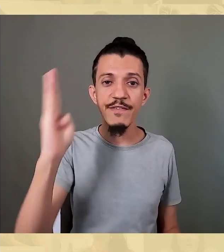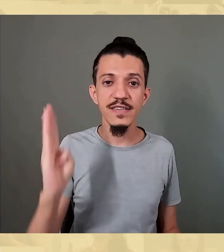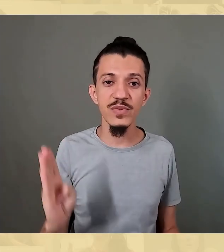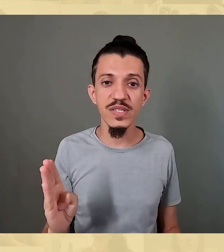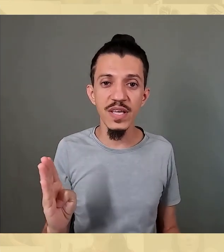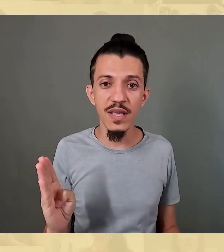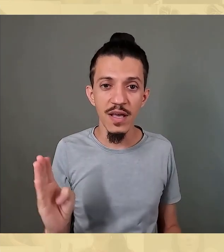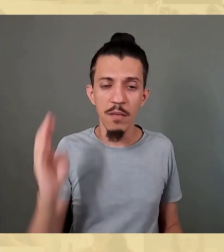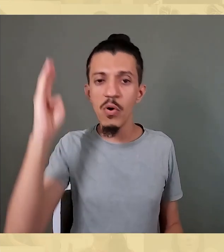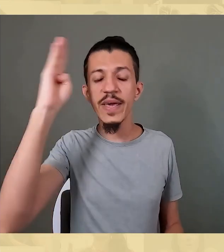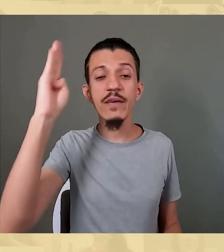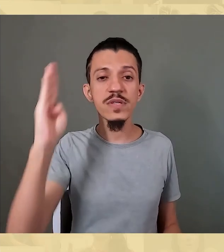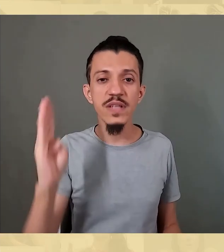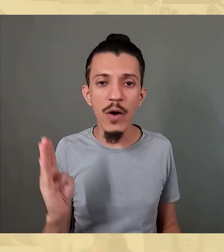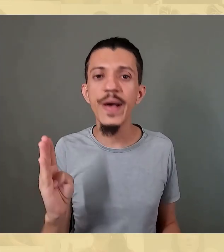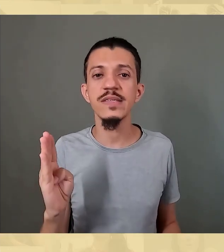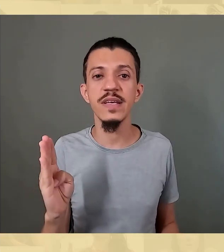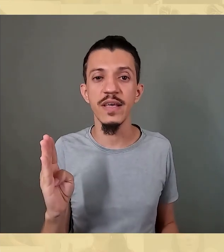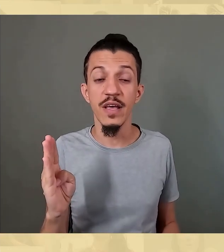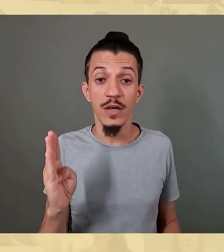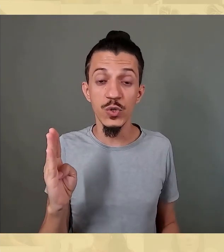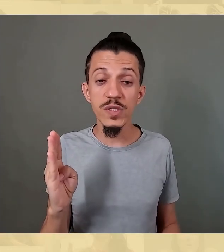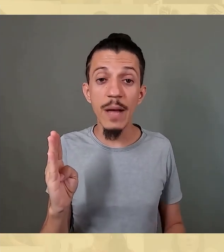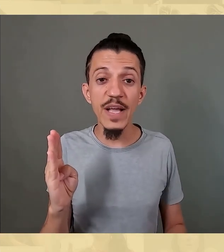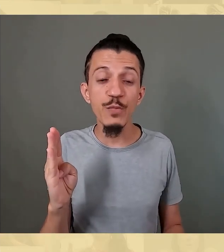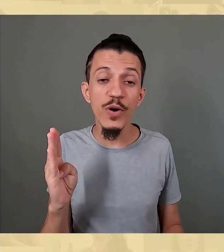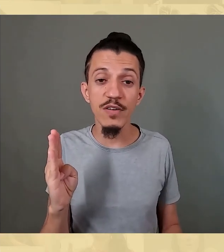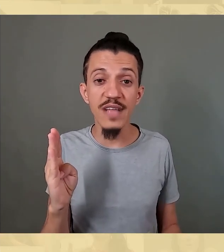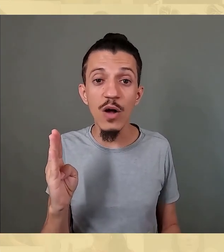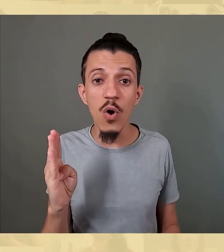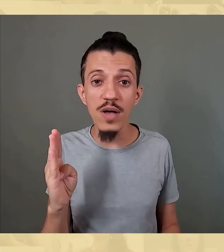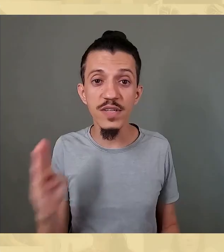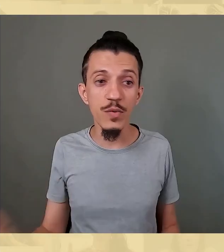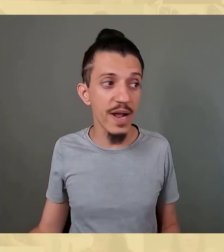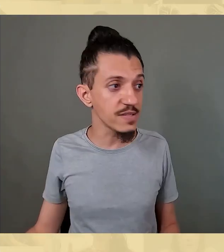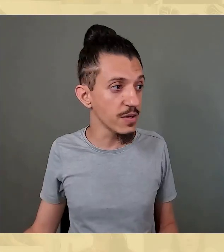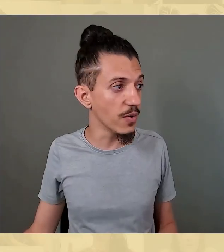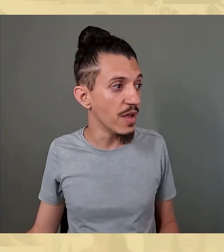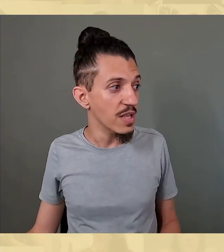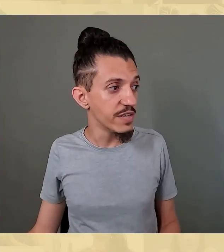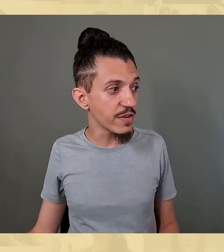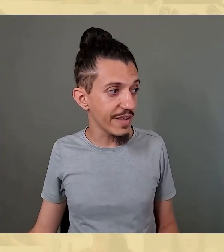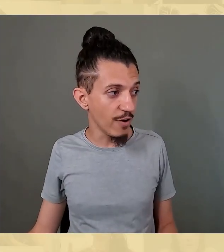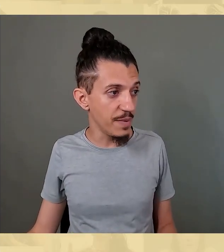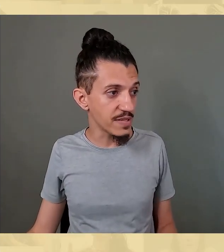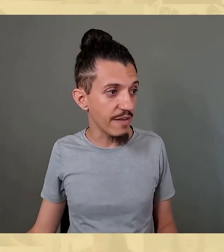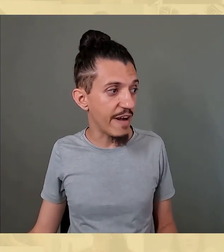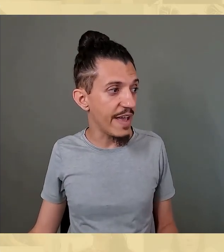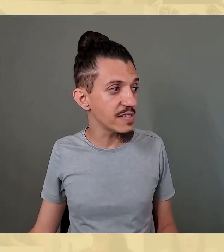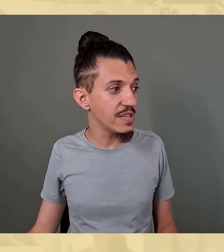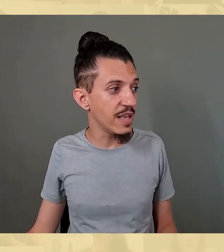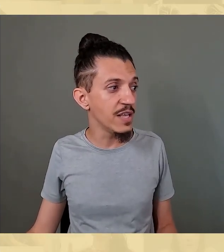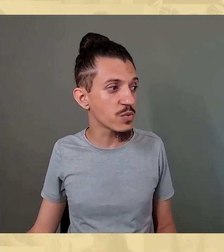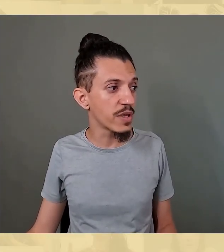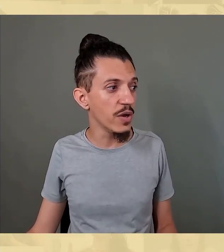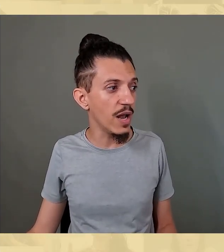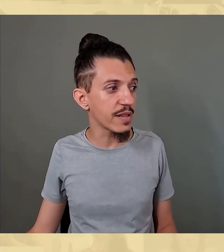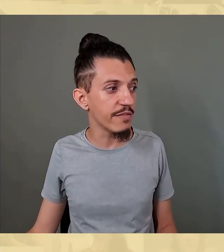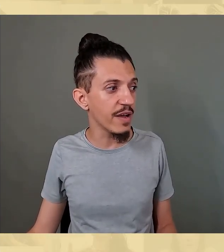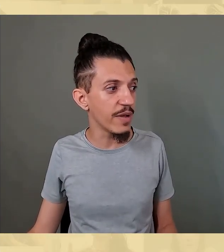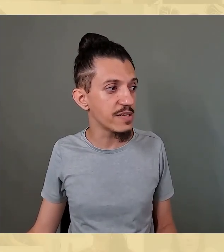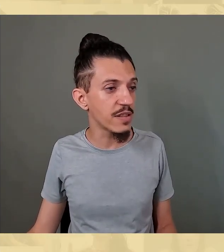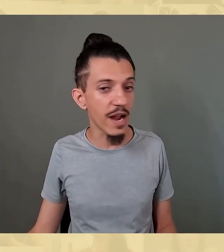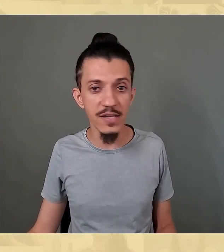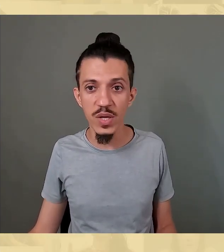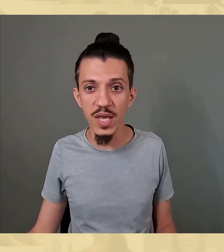ele fazendo assim. Por que o sinal é assim? Justamente por causa da costa do Brasil. Se você for observar esse risco aqui, olha, tá